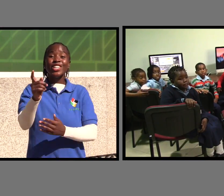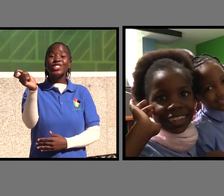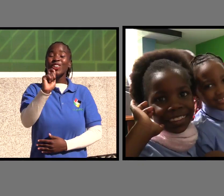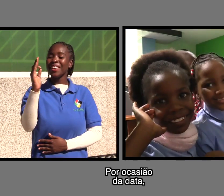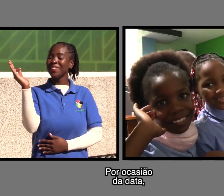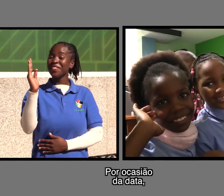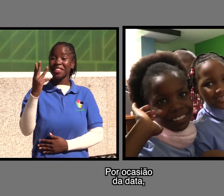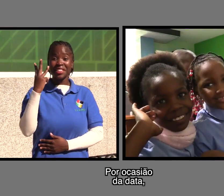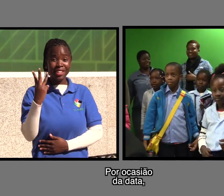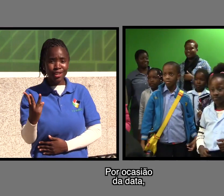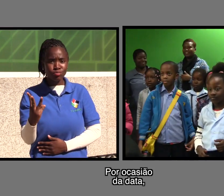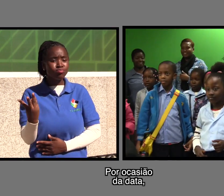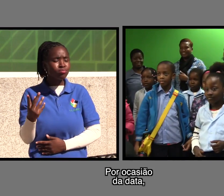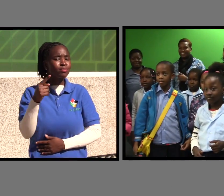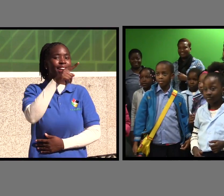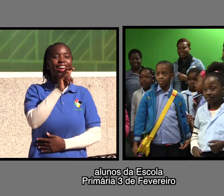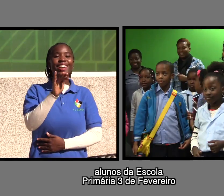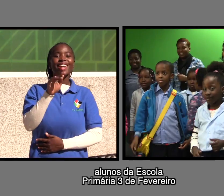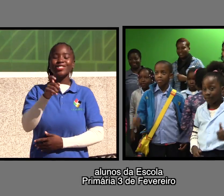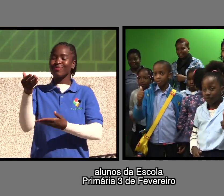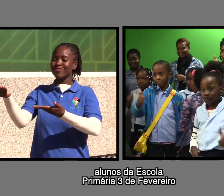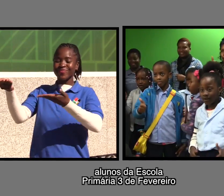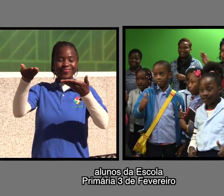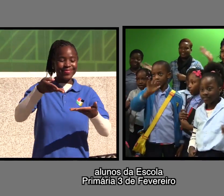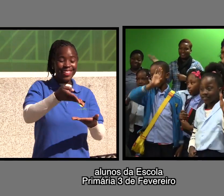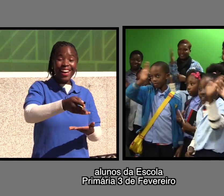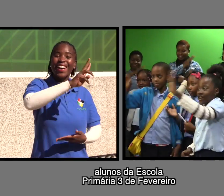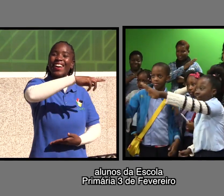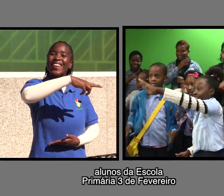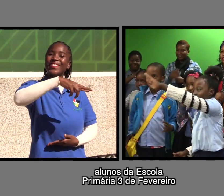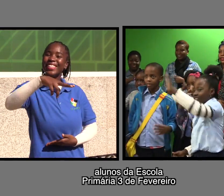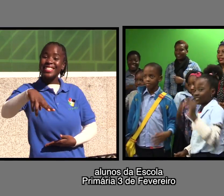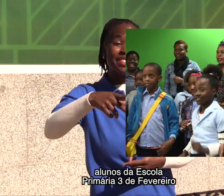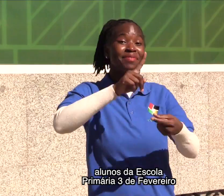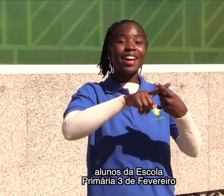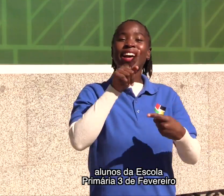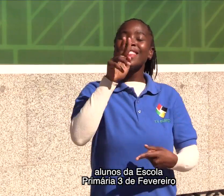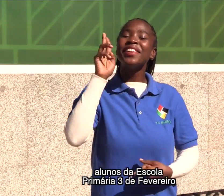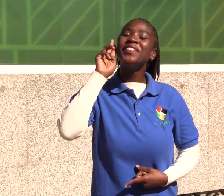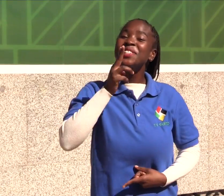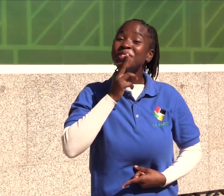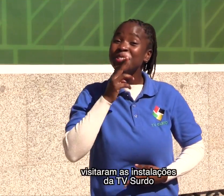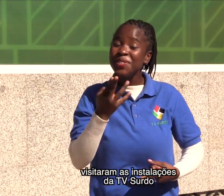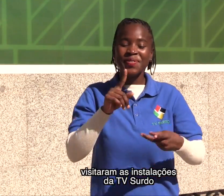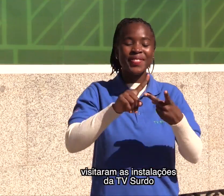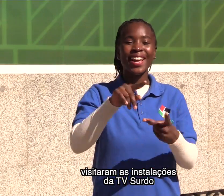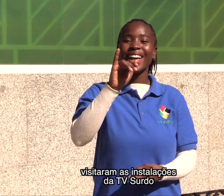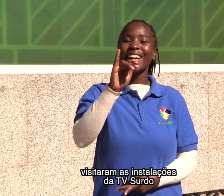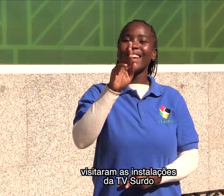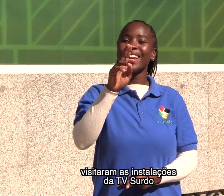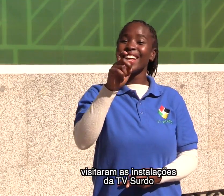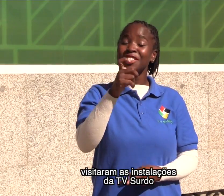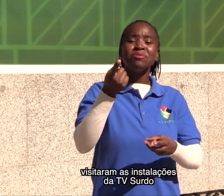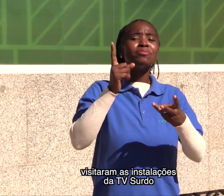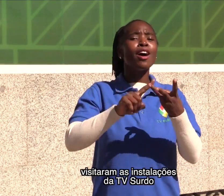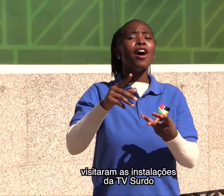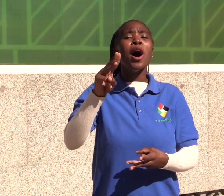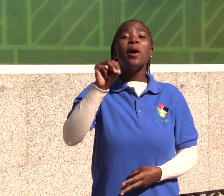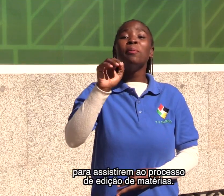Por ocasião da data, alunos da escola primária 3 de fevereiro visitaram as instalações da TV Surdo para